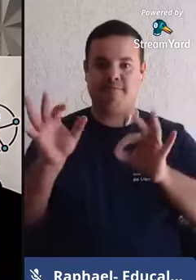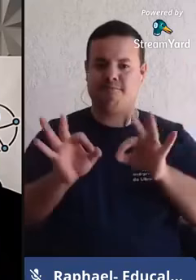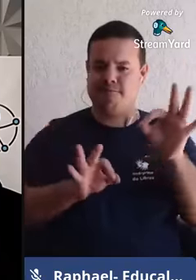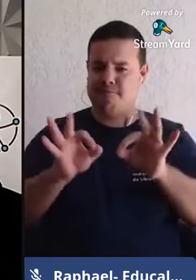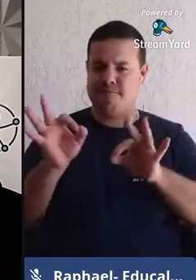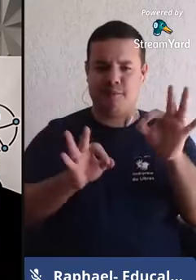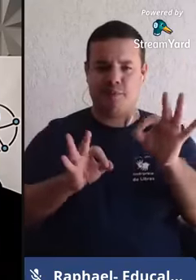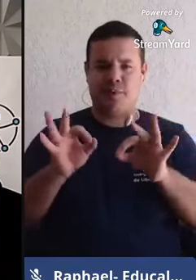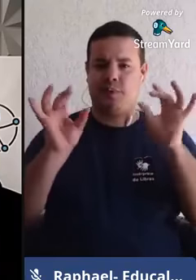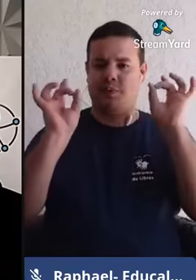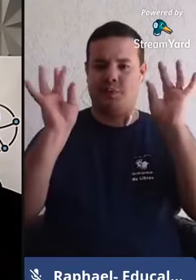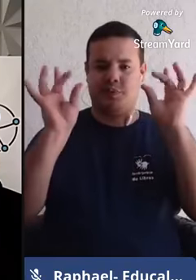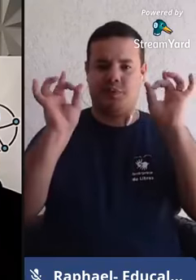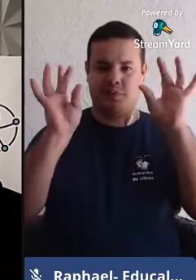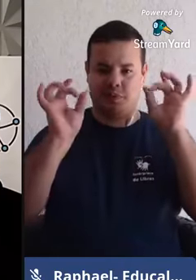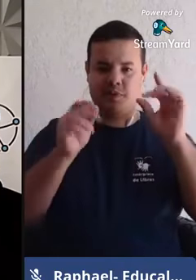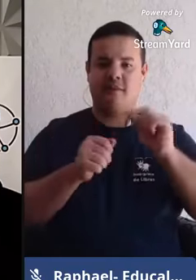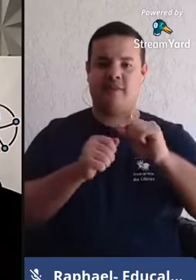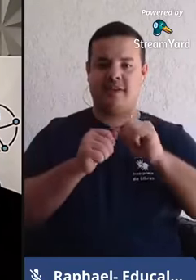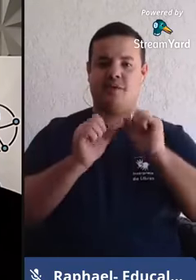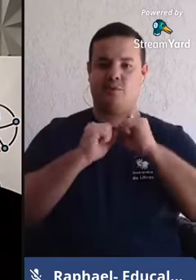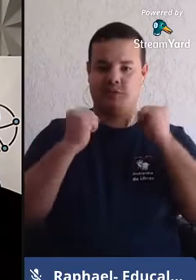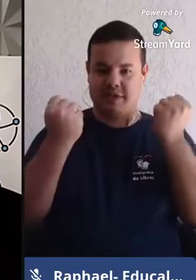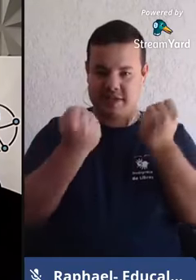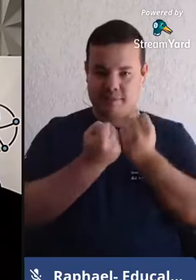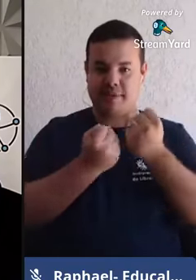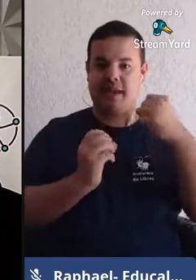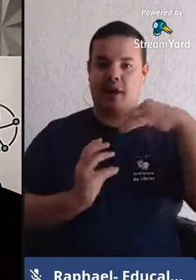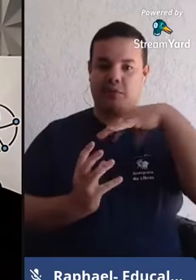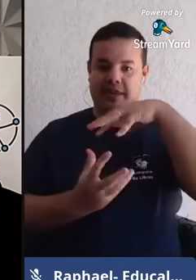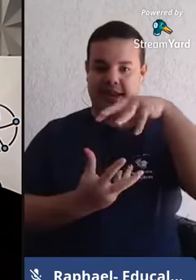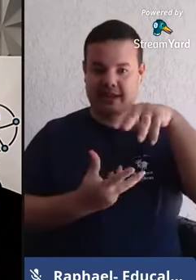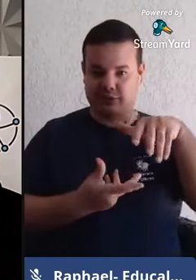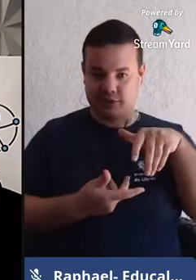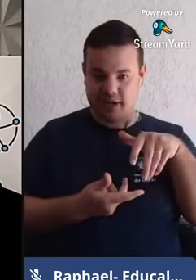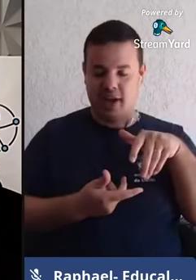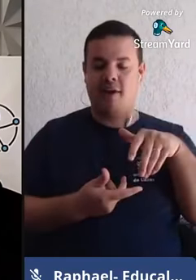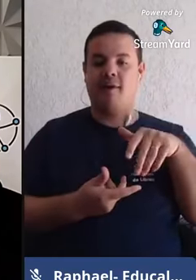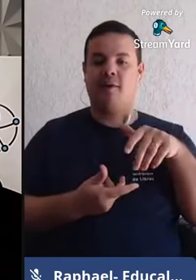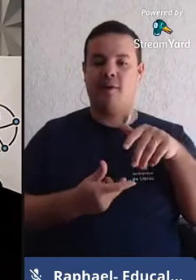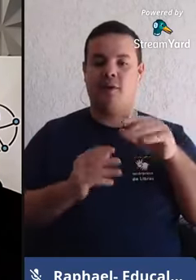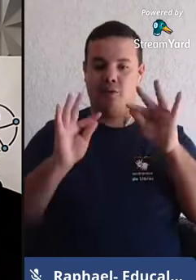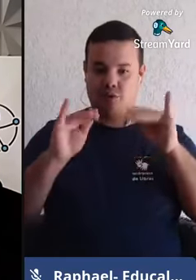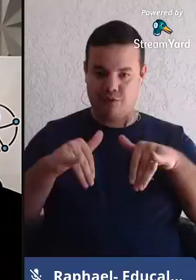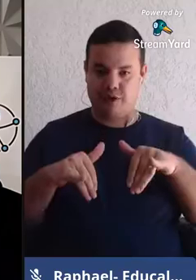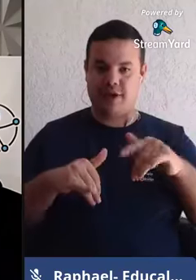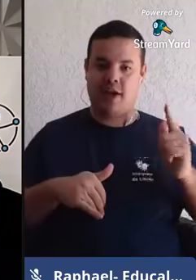um seminário internacional e que terminaria com